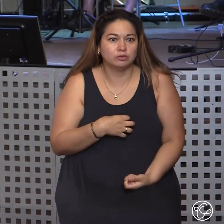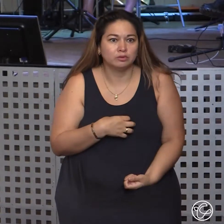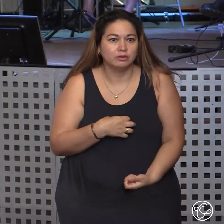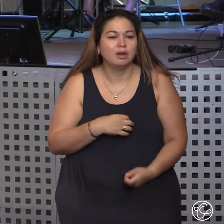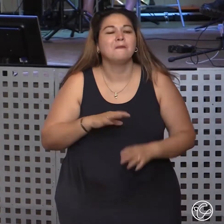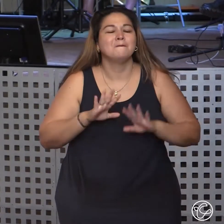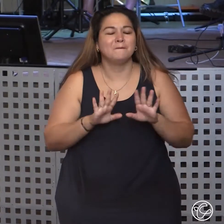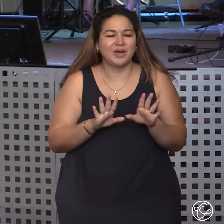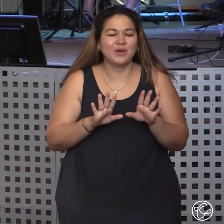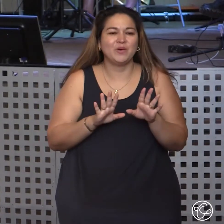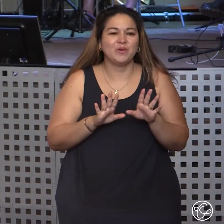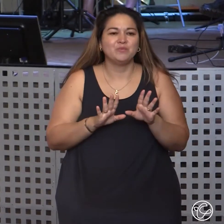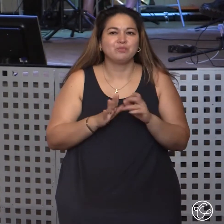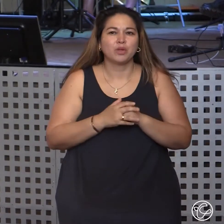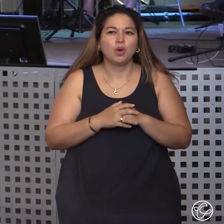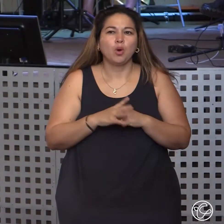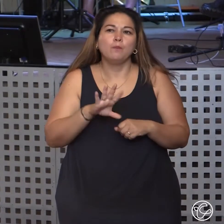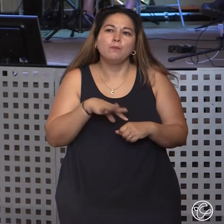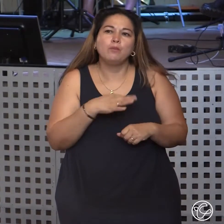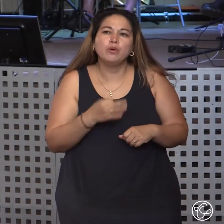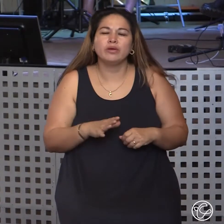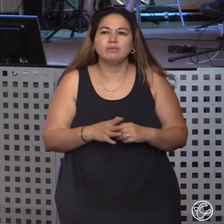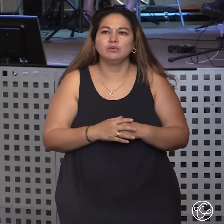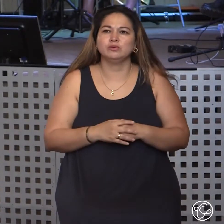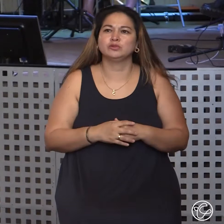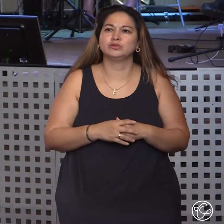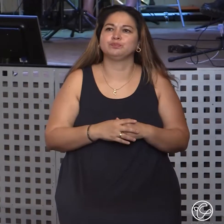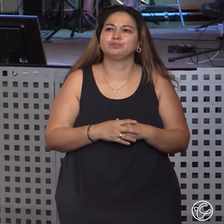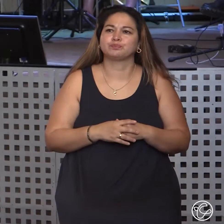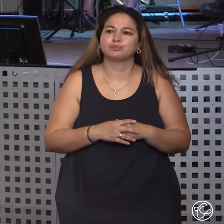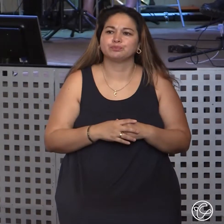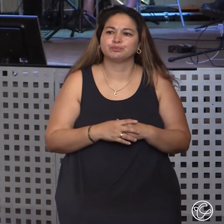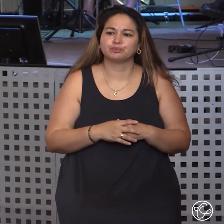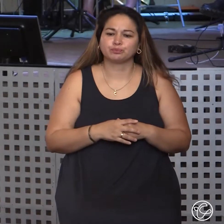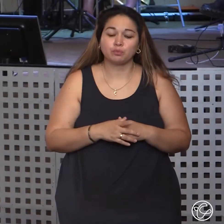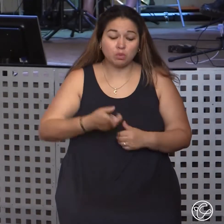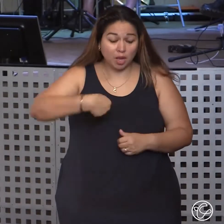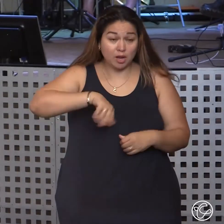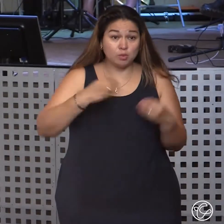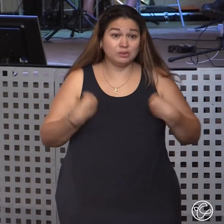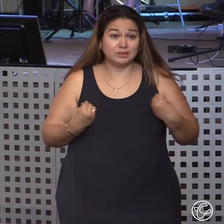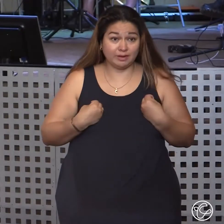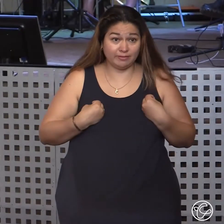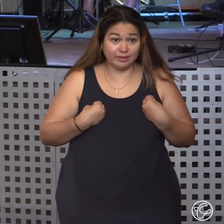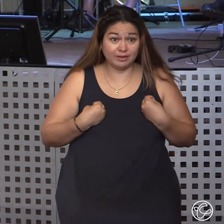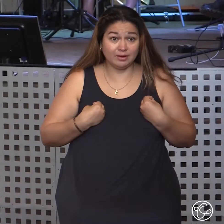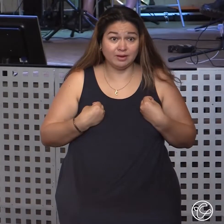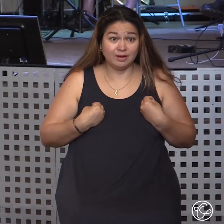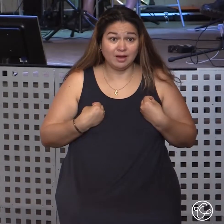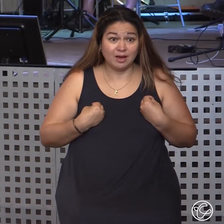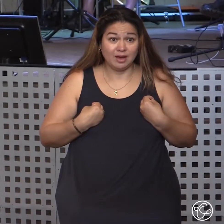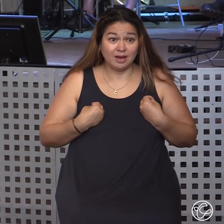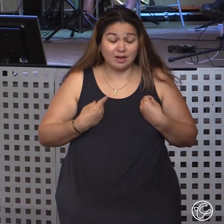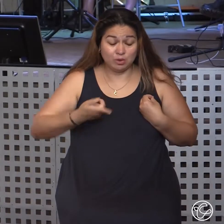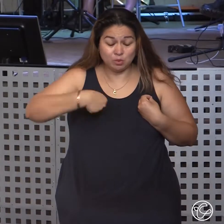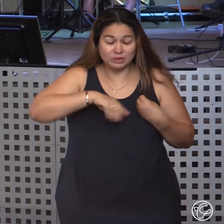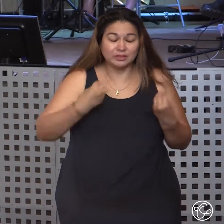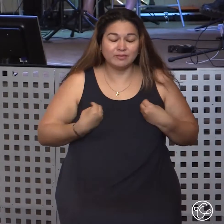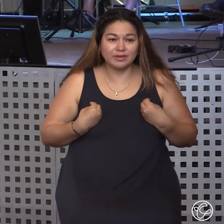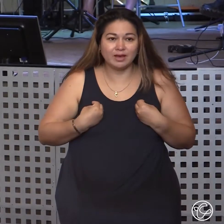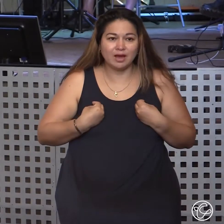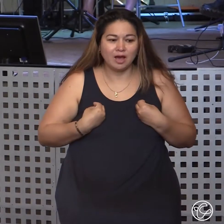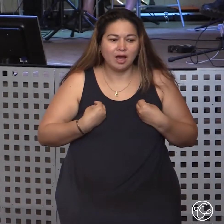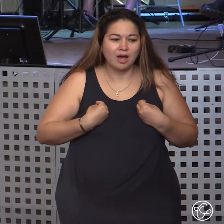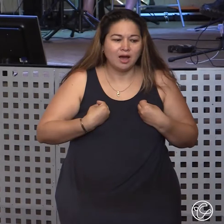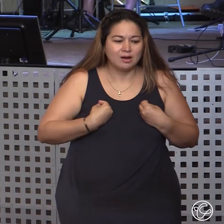vais siguiendo? Yo espero que sí. Hacer espacio, no a la cosecha. Yo sé que me